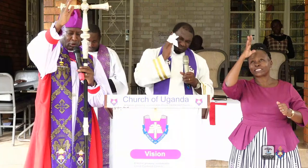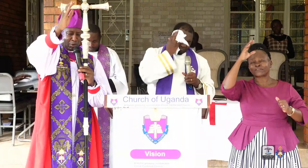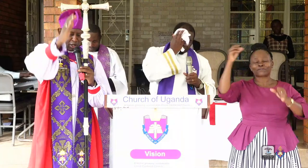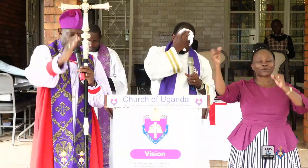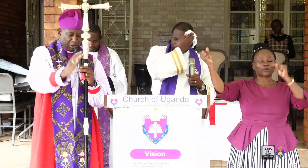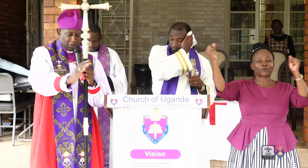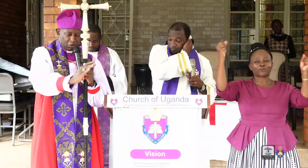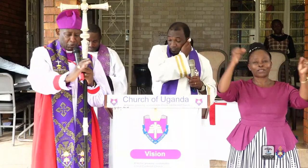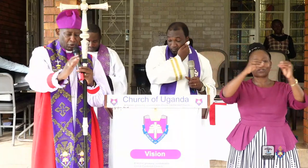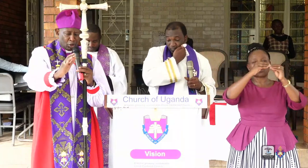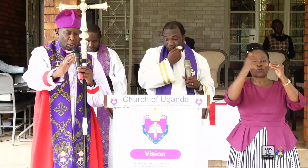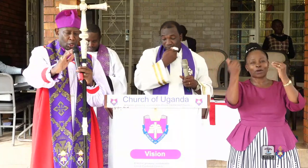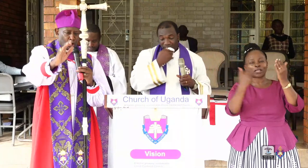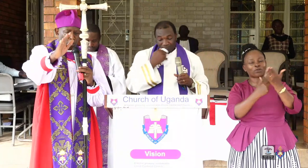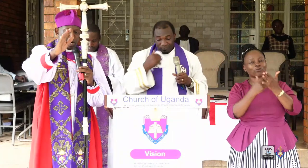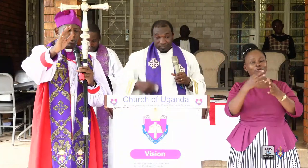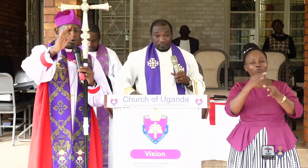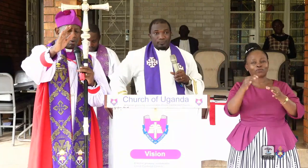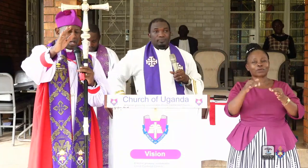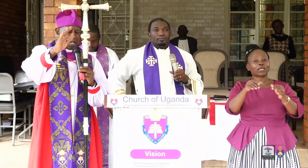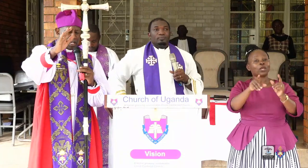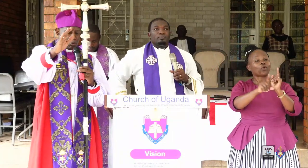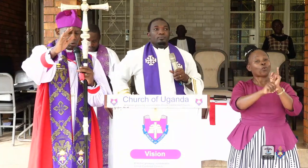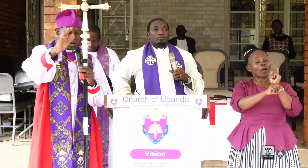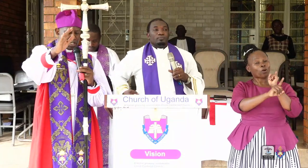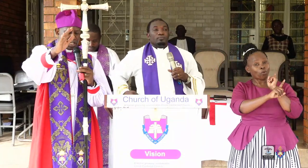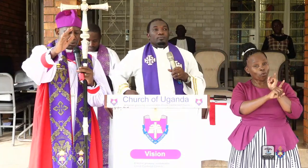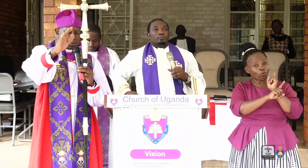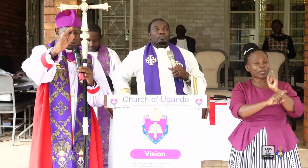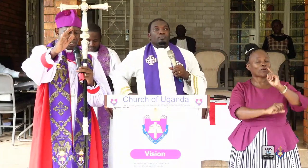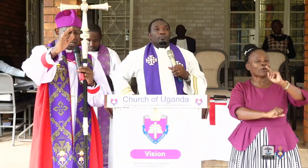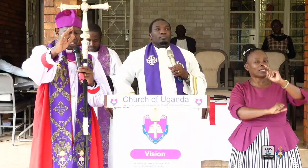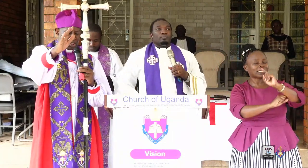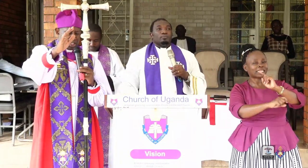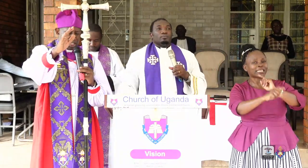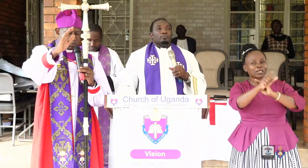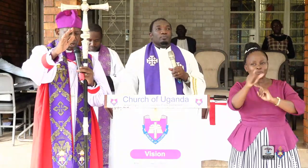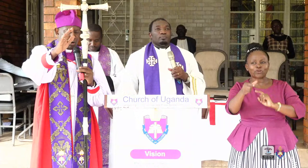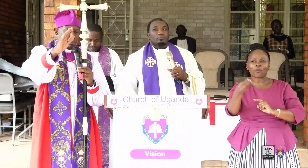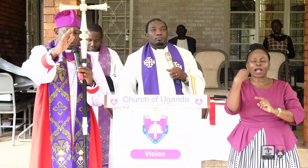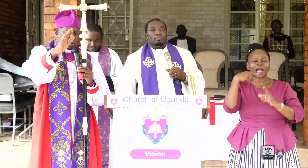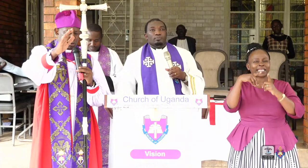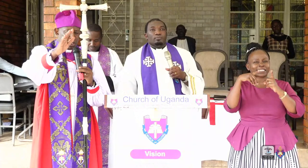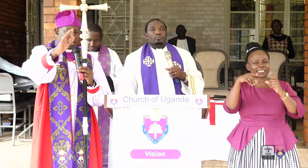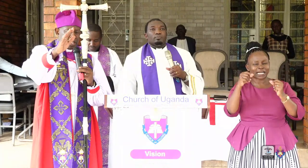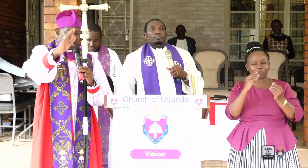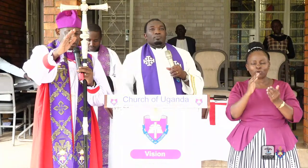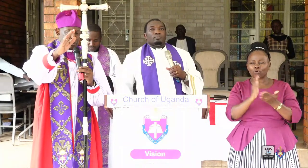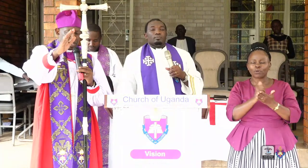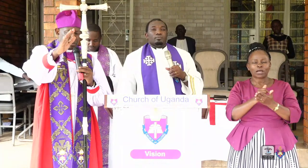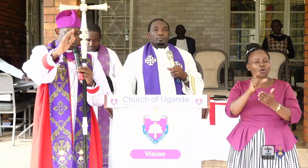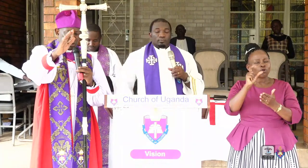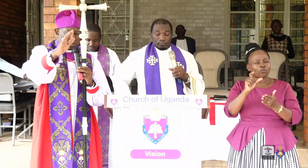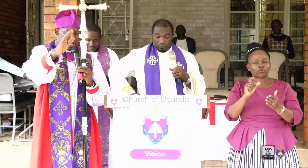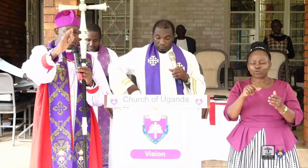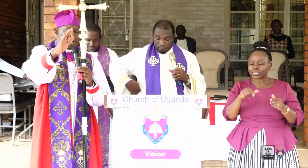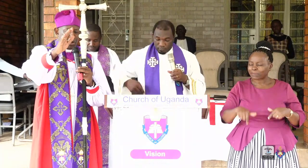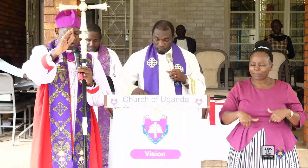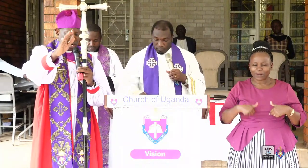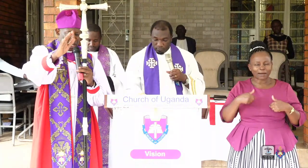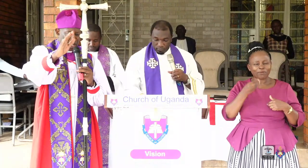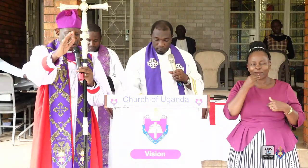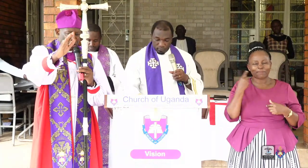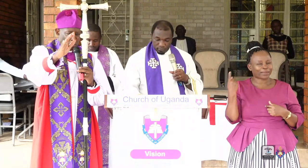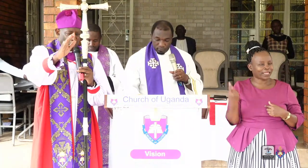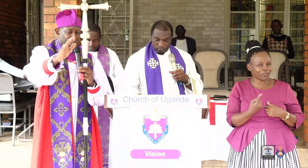byonna omwana mwe mutukuvu gubakume gubawanire buli omunga aliyo kigambo kubanga omuntu taba mulamu na mmere